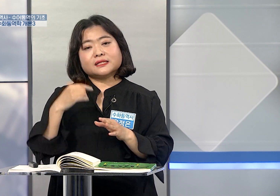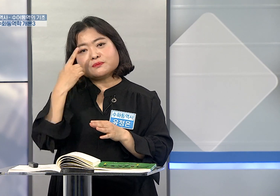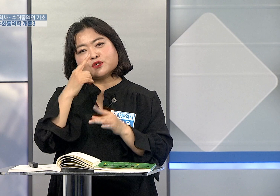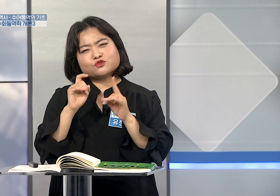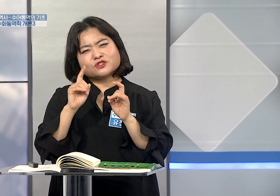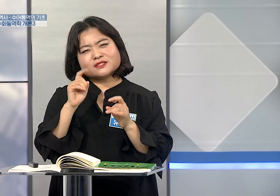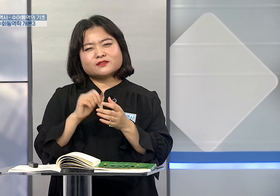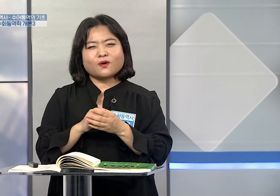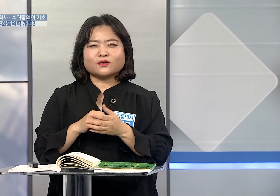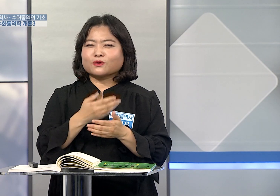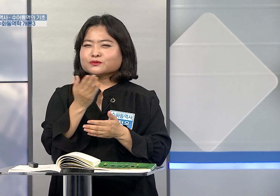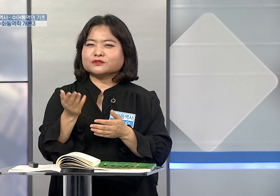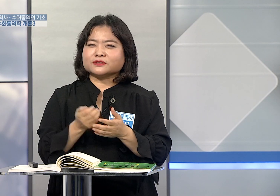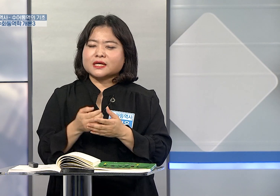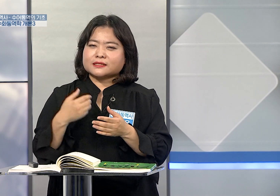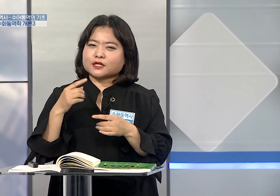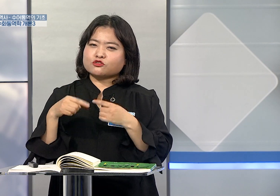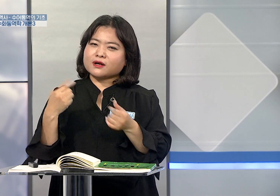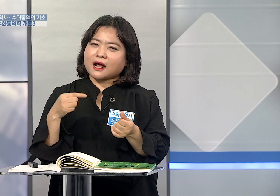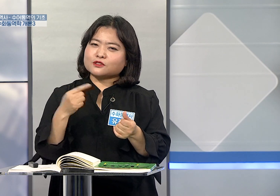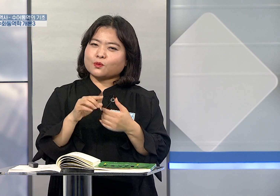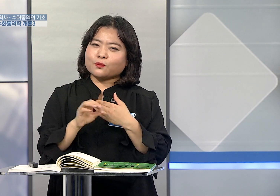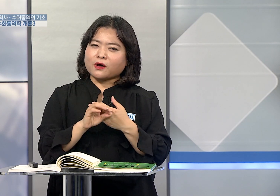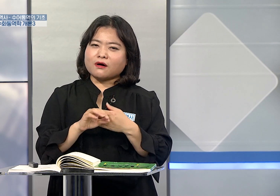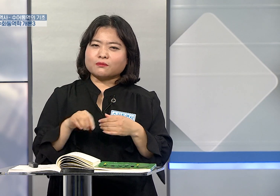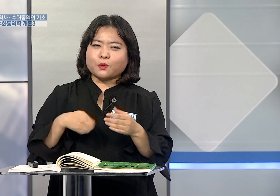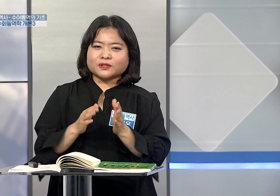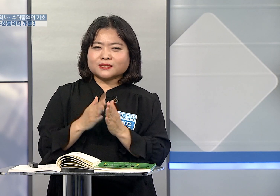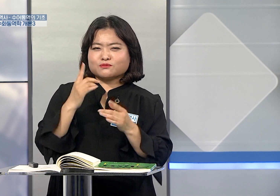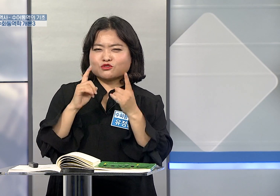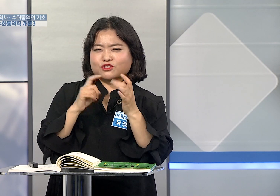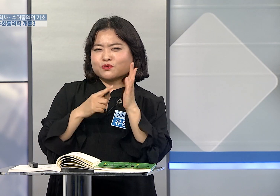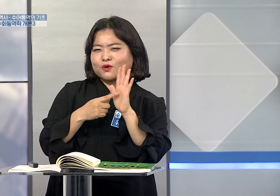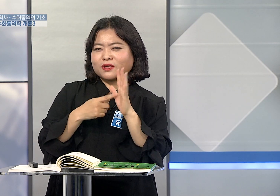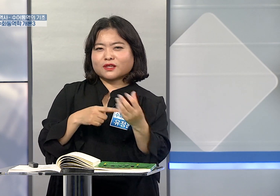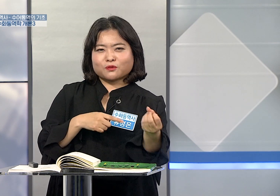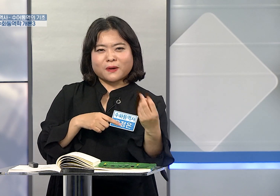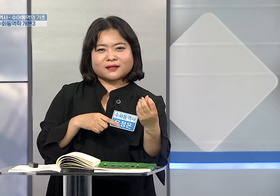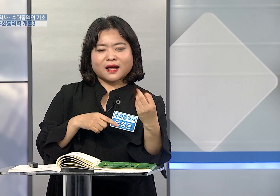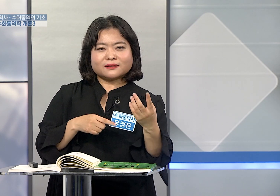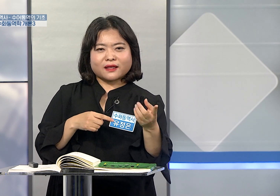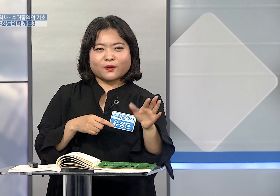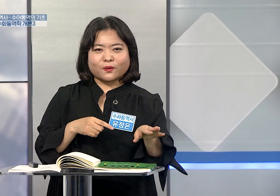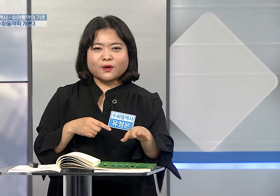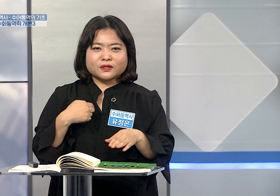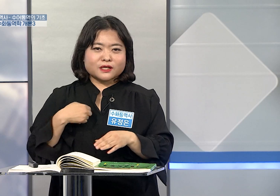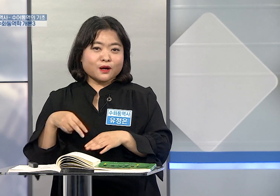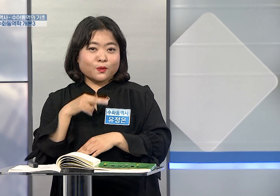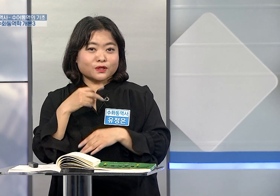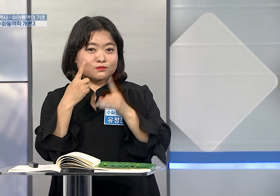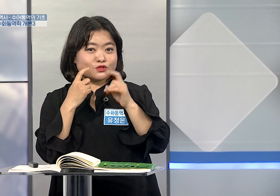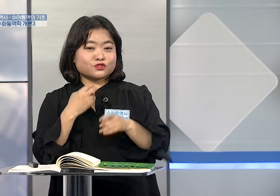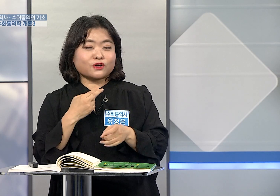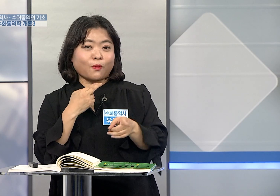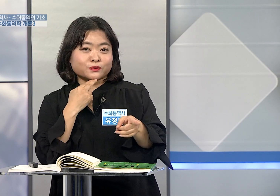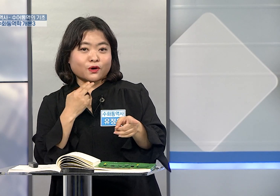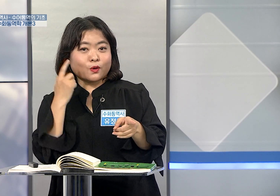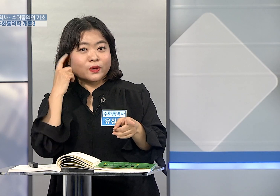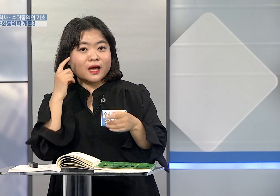이 비수지는요, 여러분, 제가 수화를 가르쳐 보면 본인은 비수지 표현했다고 말을 하는데요. 제가 보기에는 비수지가 없어요.